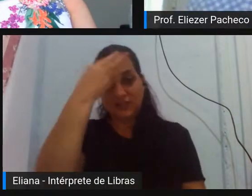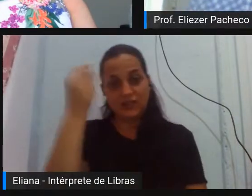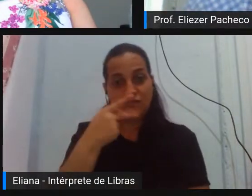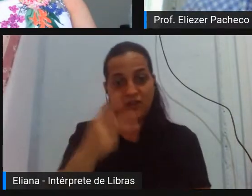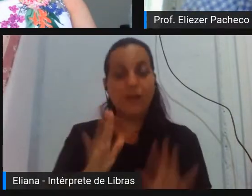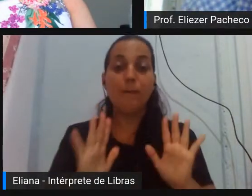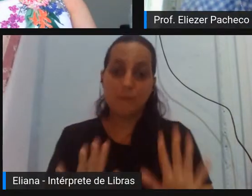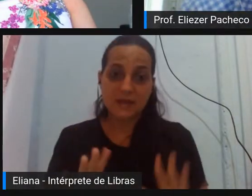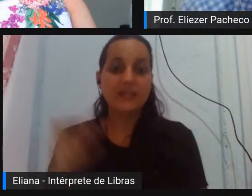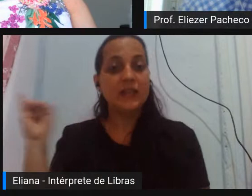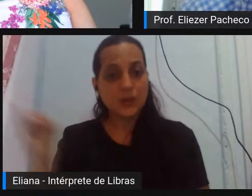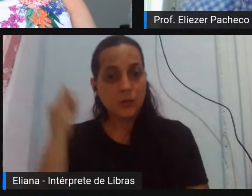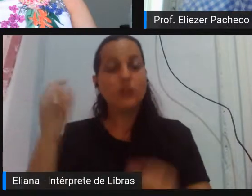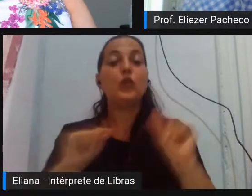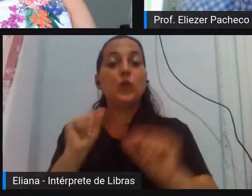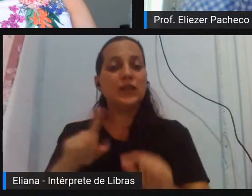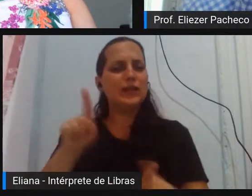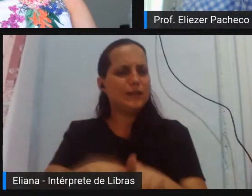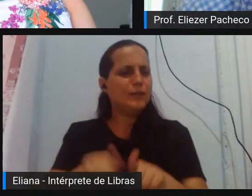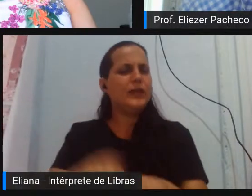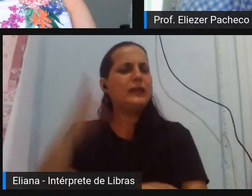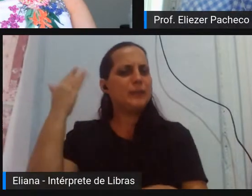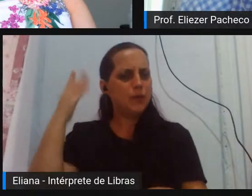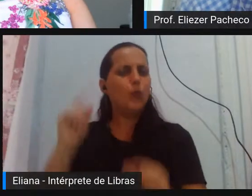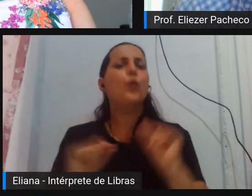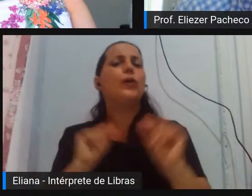Mas tinha também, na época,